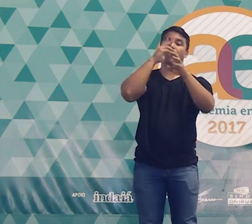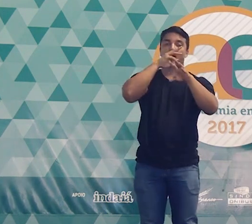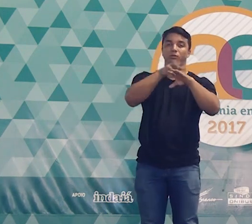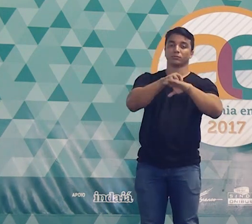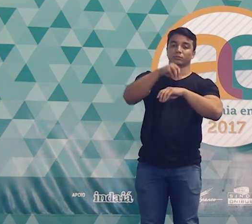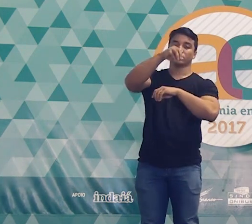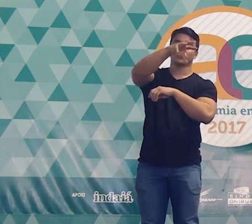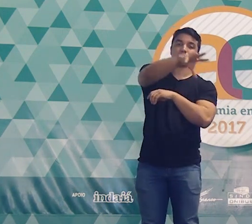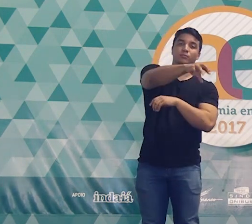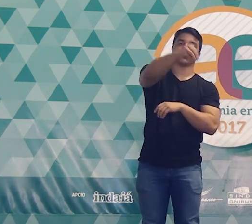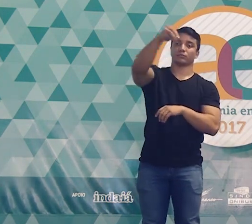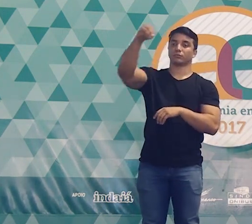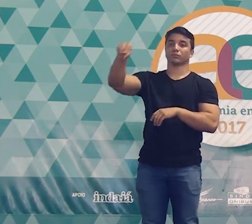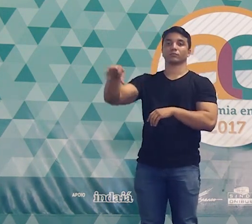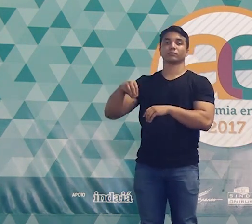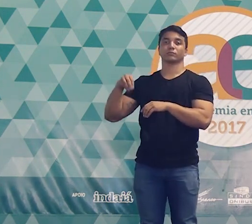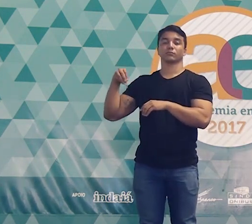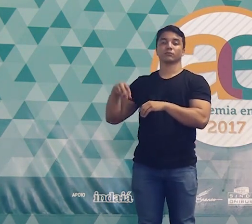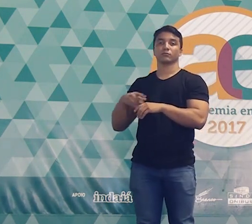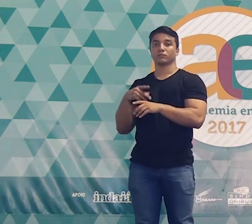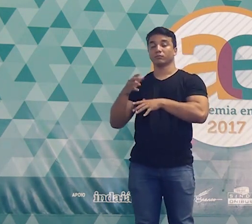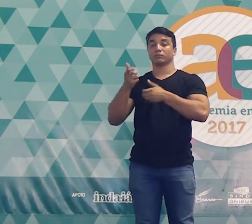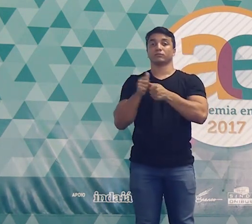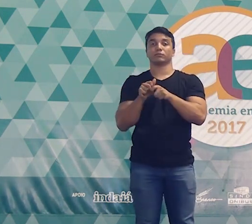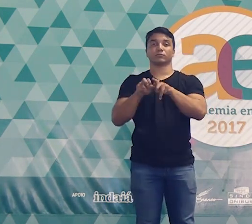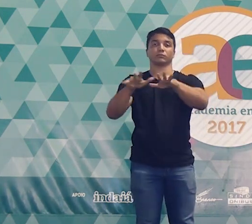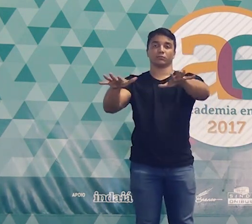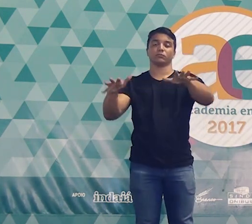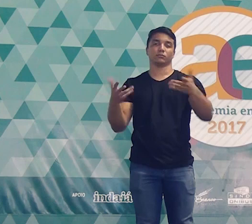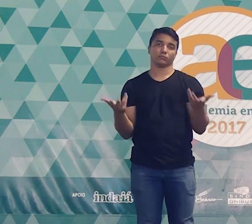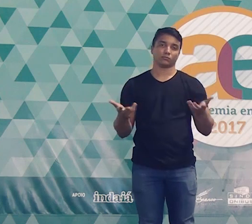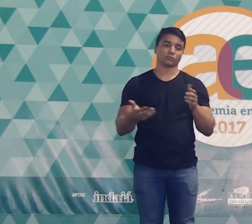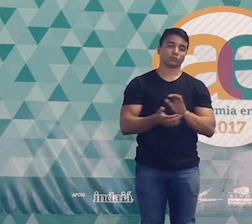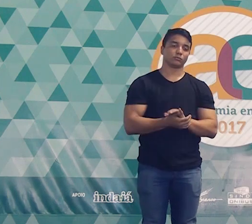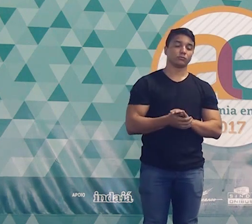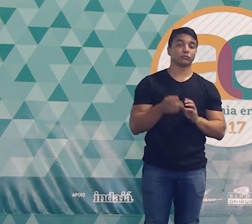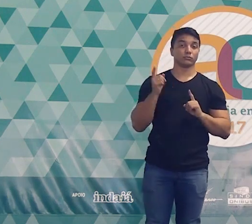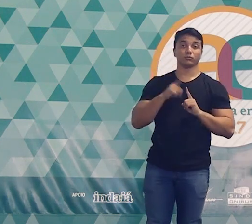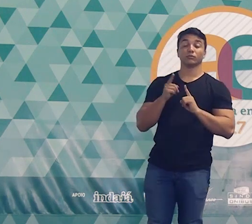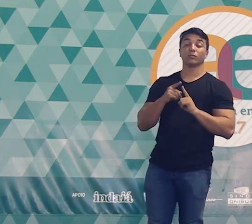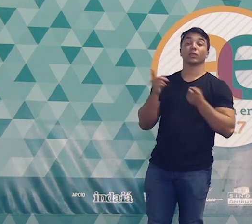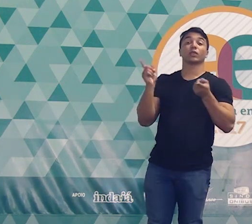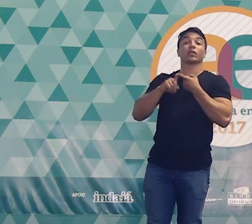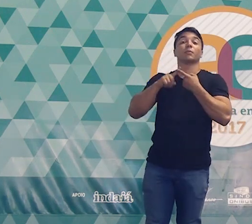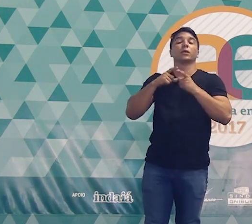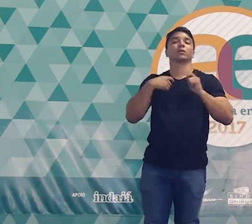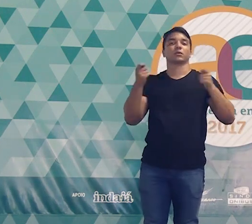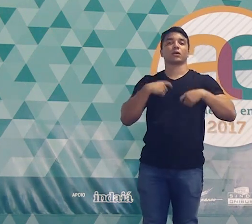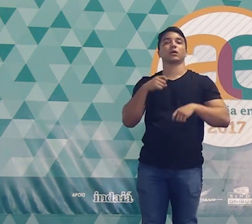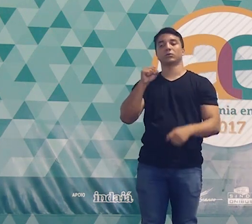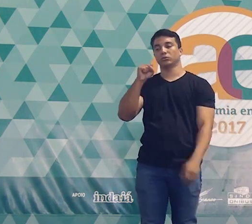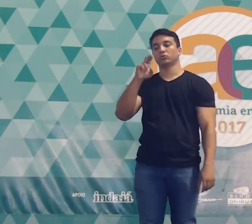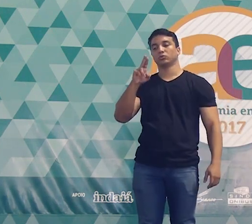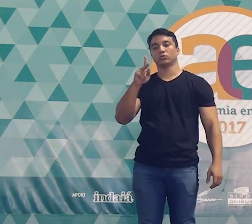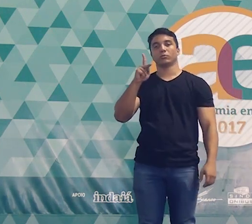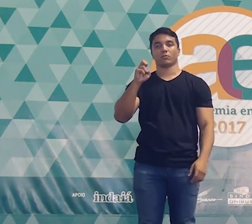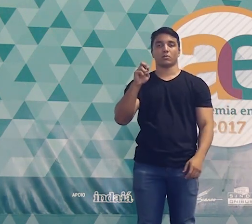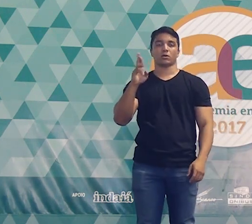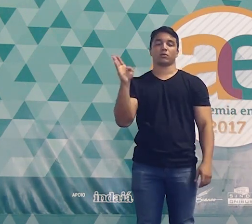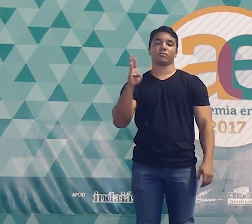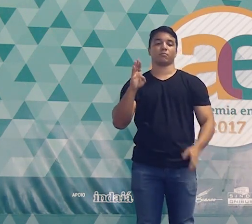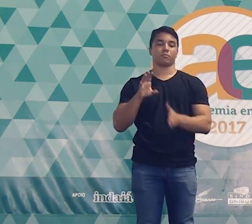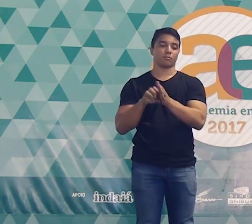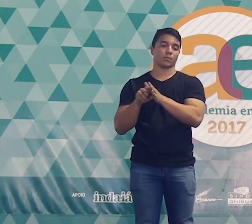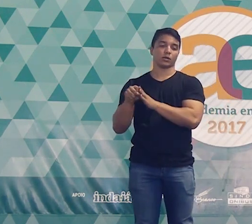o DNA da bactéria morta para uma outra bactéria. Também, dessa forma, pode se formar superbactérias. E